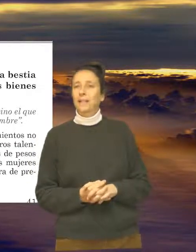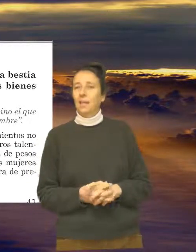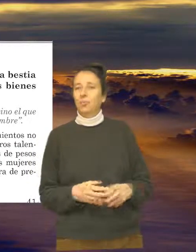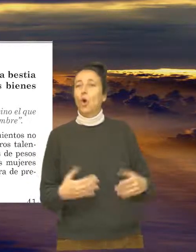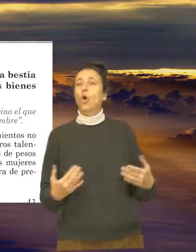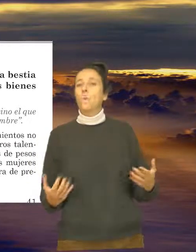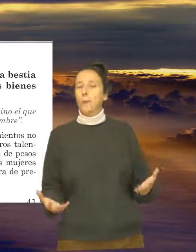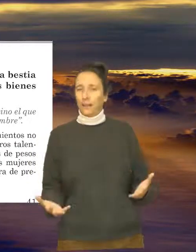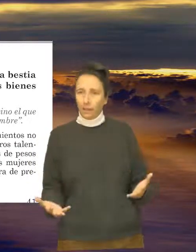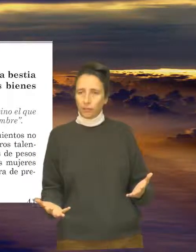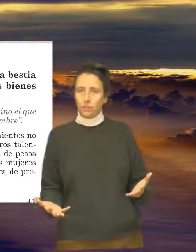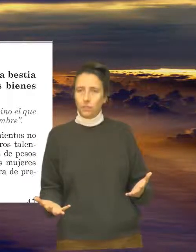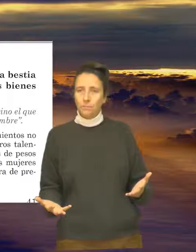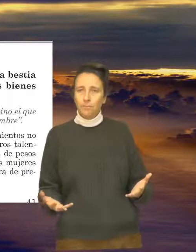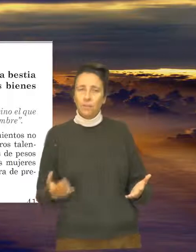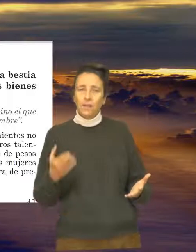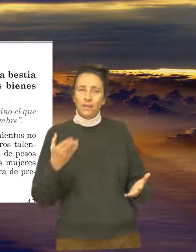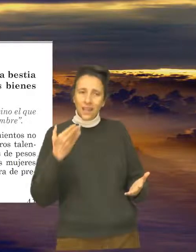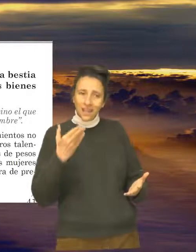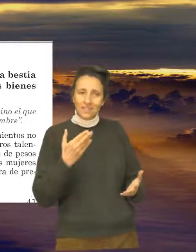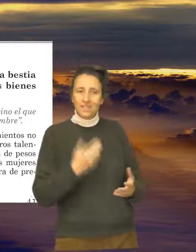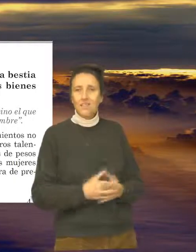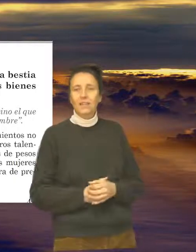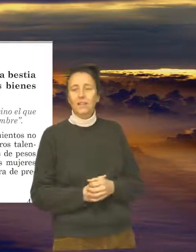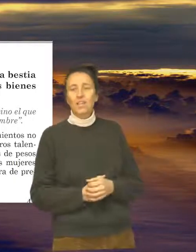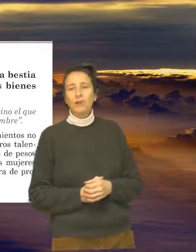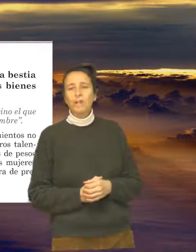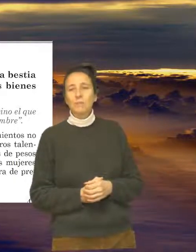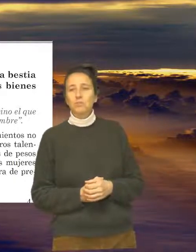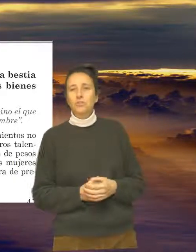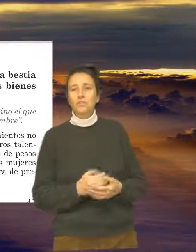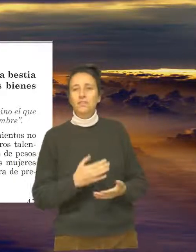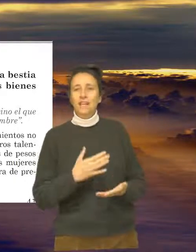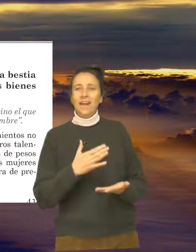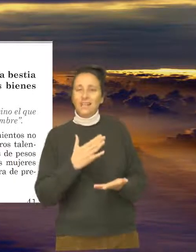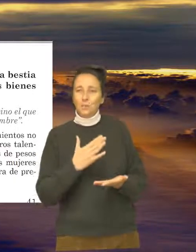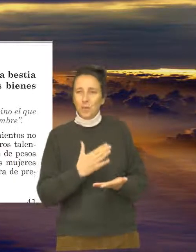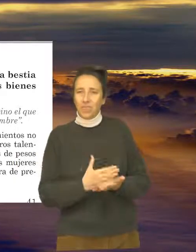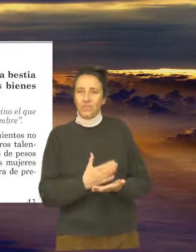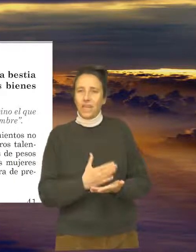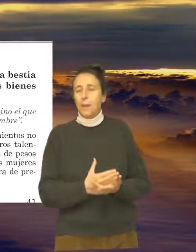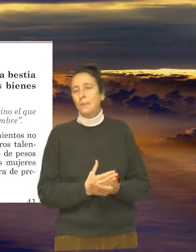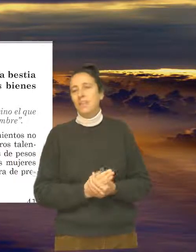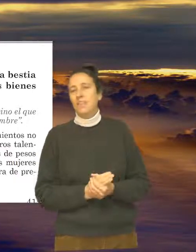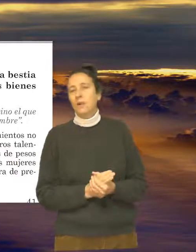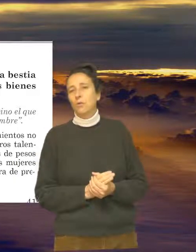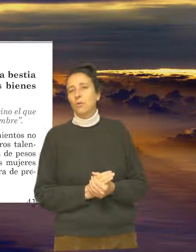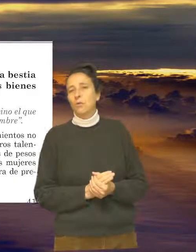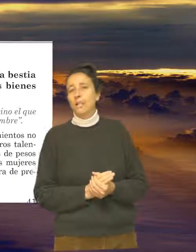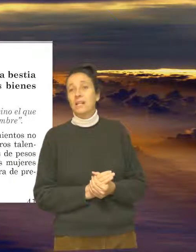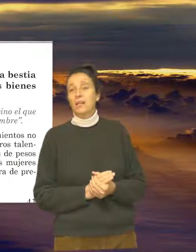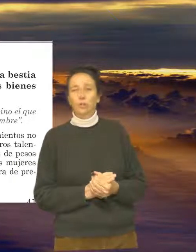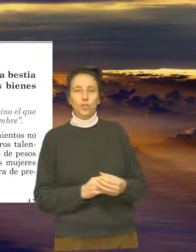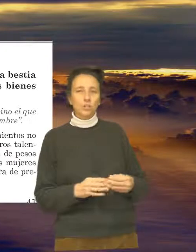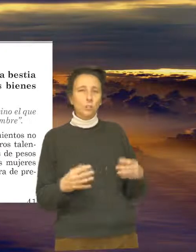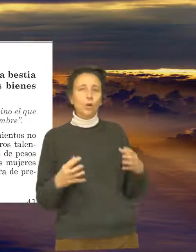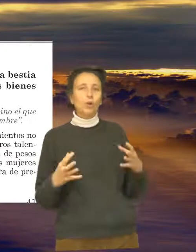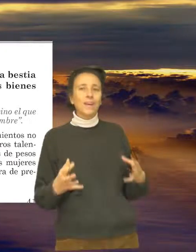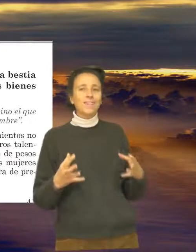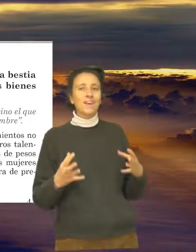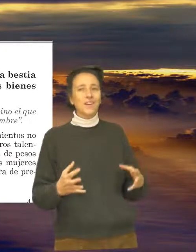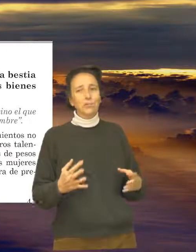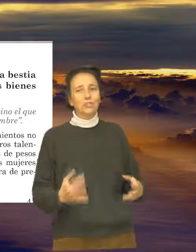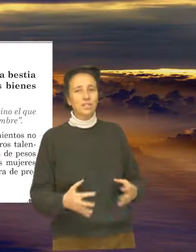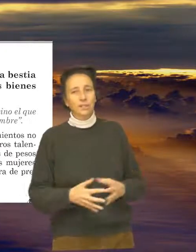son aceptados o compartidos. Y en este sentido, aquí vemos que se trata específicamente de cuestiones religiosas.